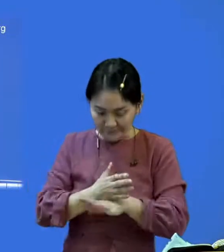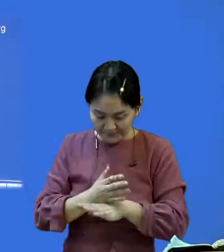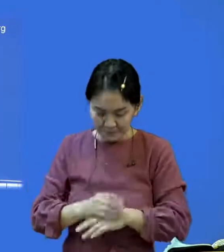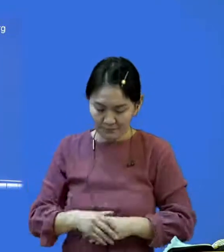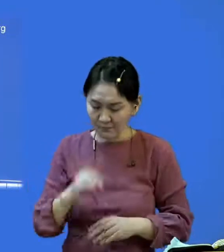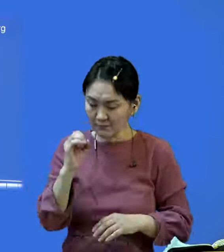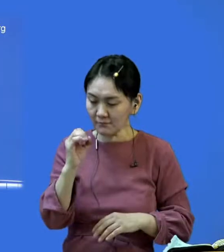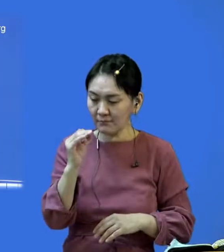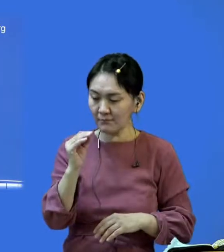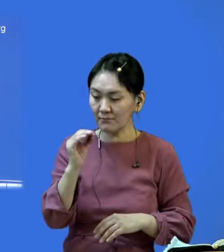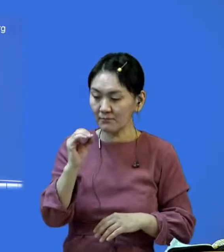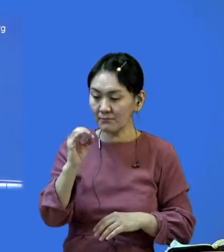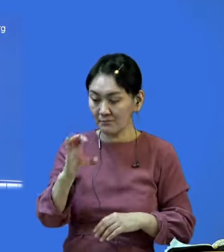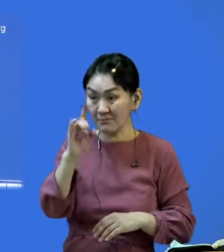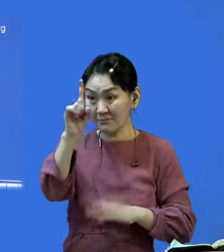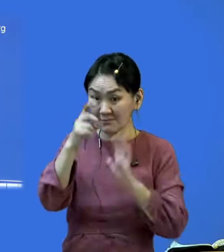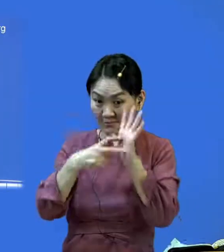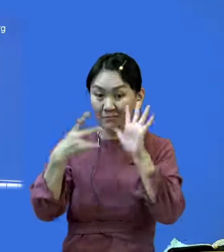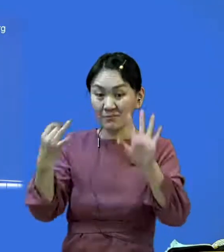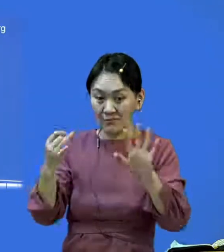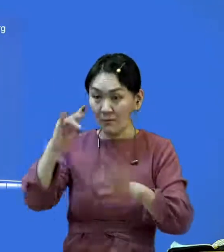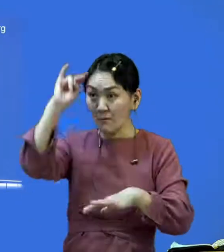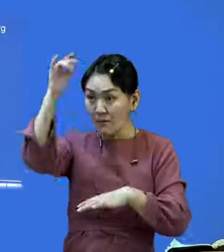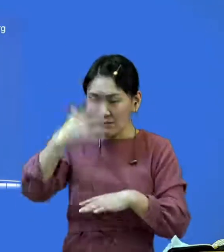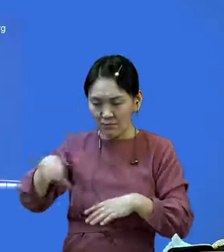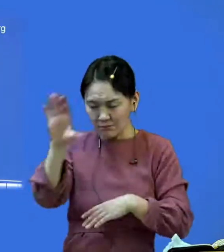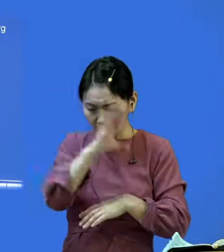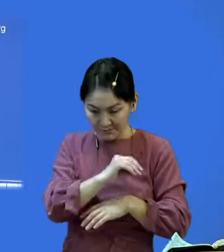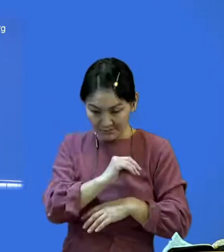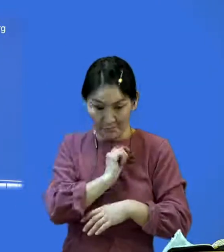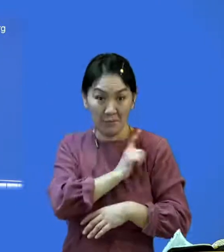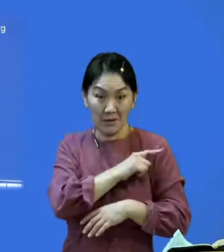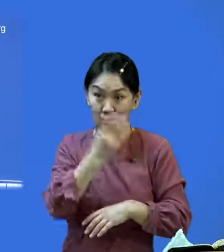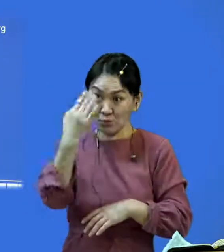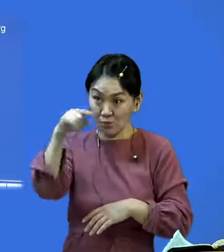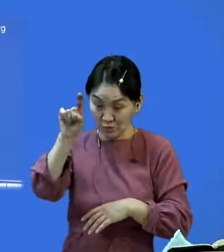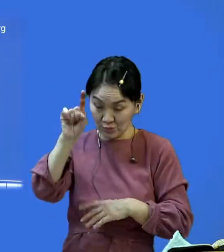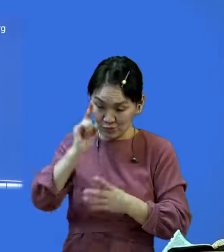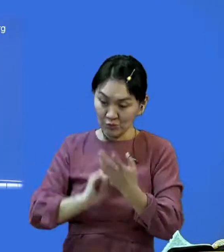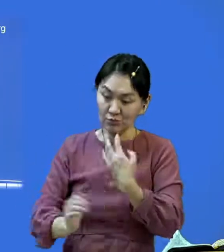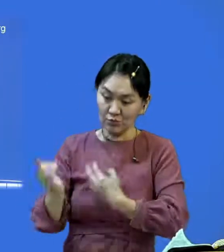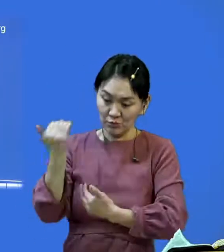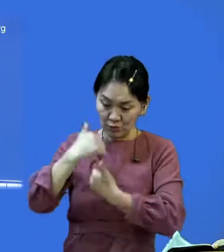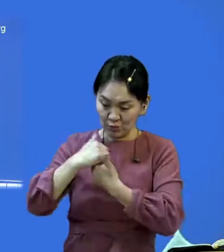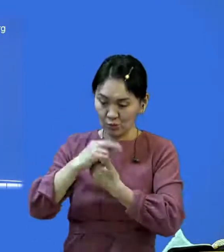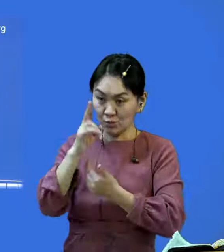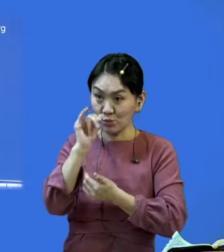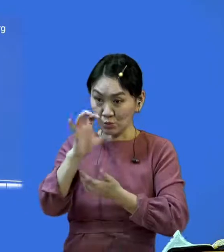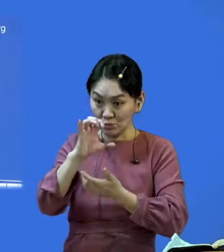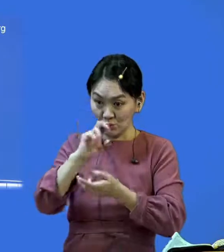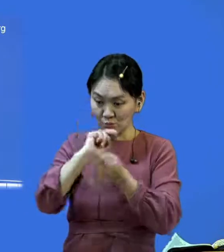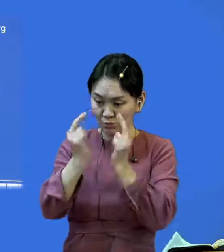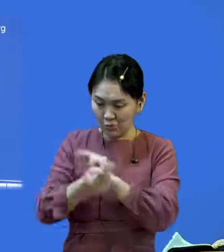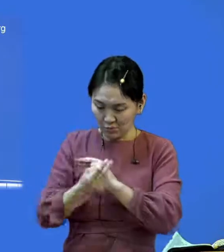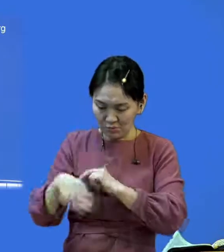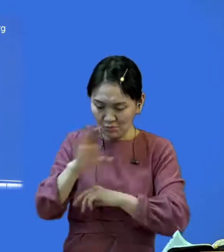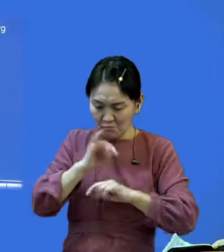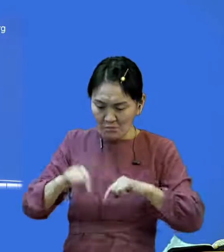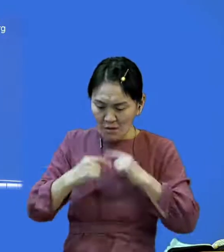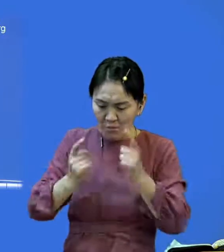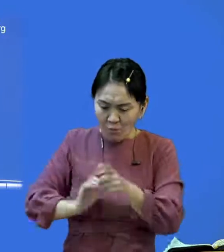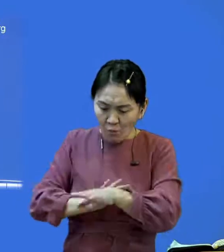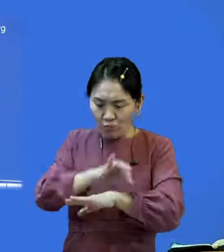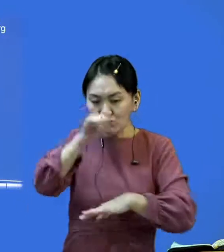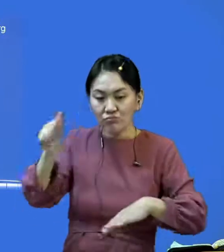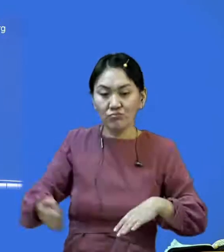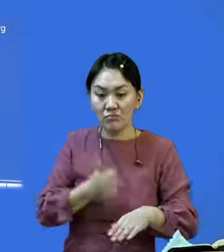Эфес 1:7-р ишлэл дээр нэгүслийн баялгаар бид нь түүний доторх цусныхан золилт гим нүглийн маань уучлал би